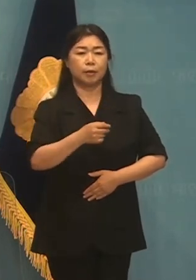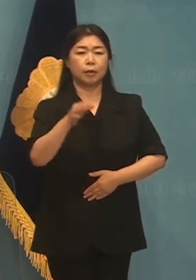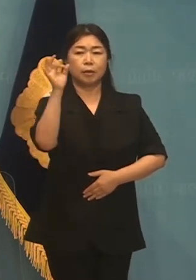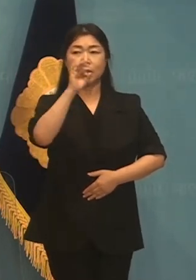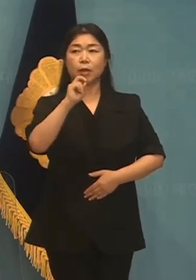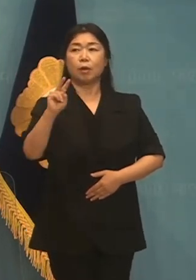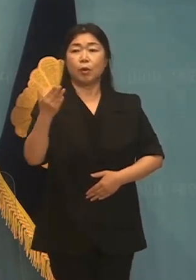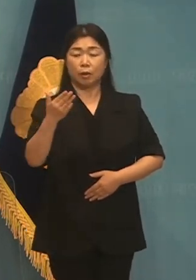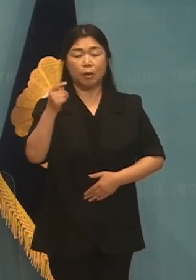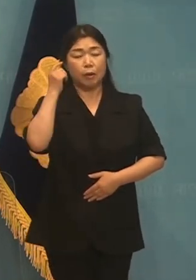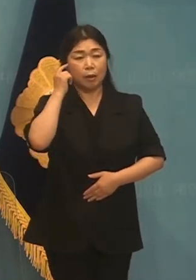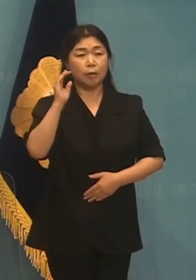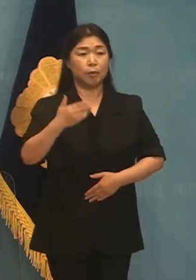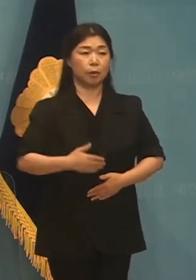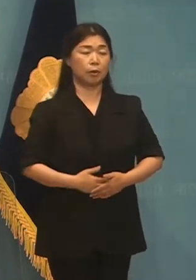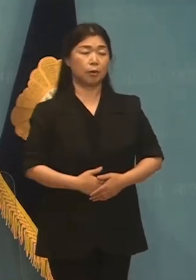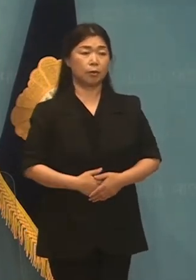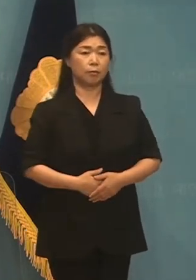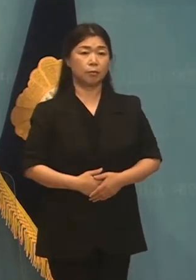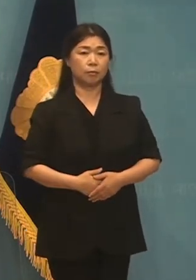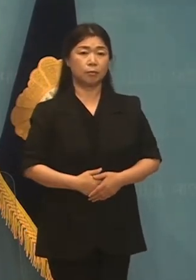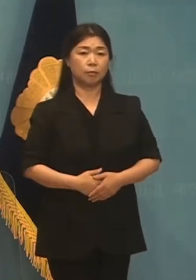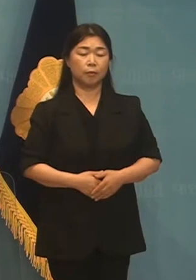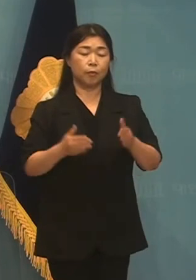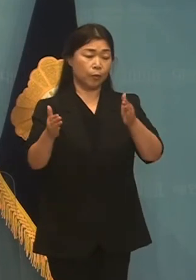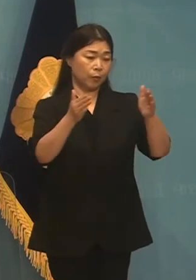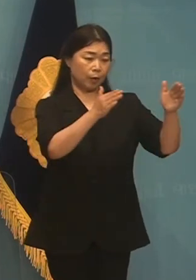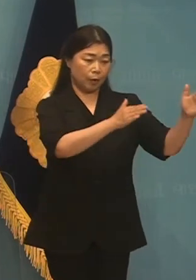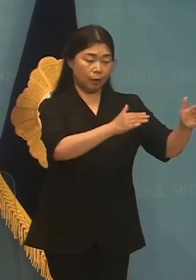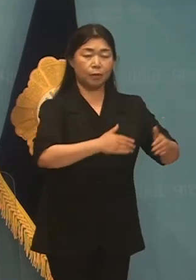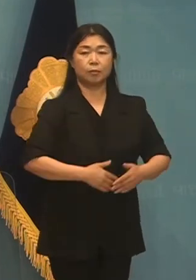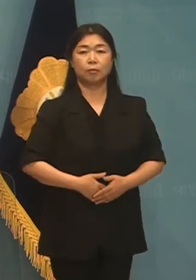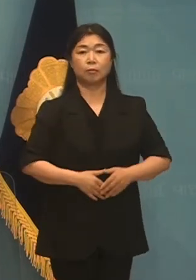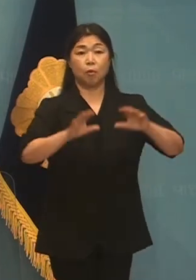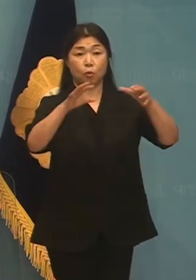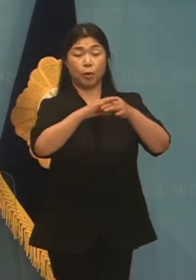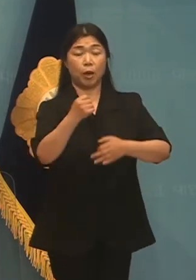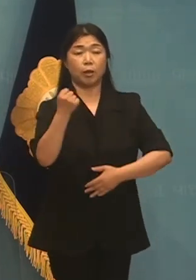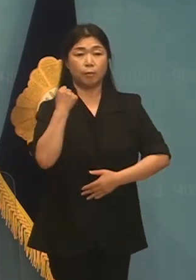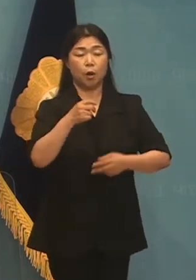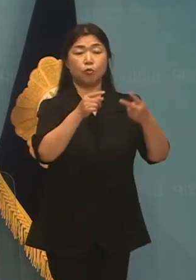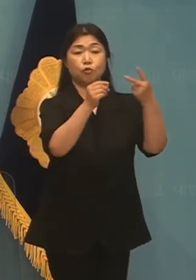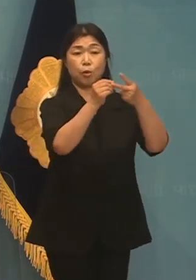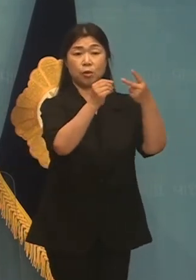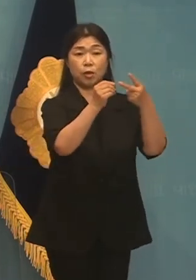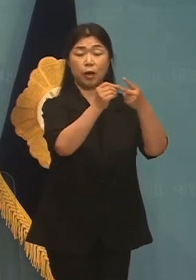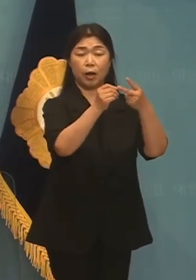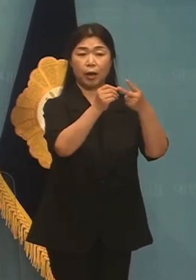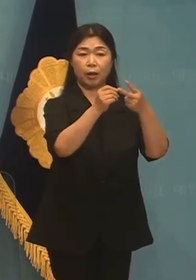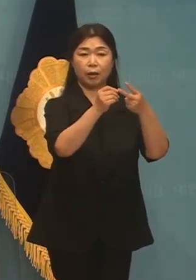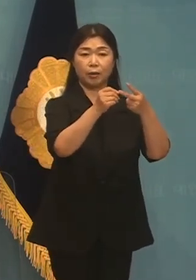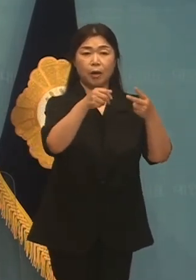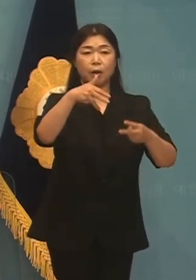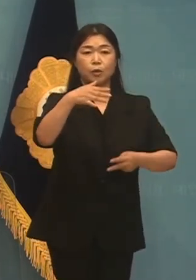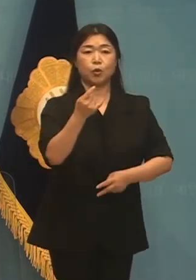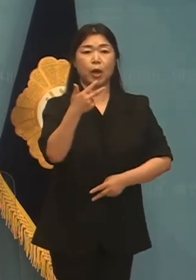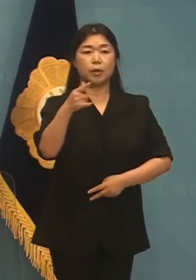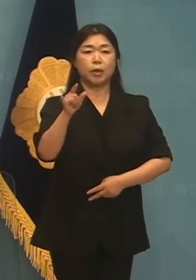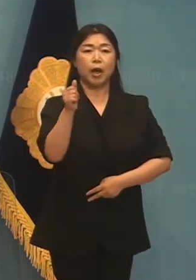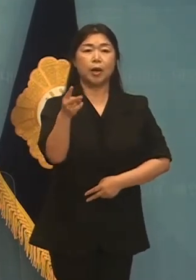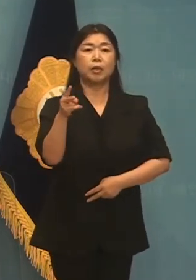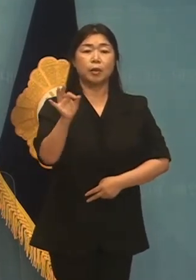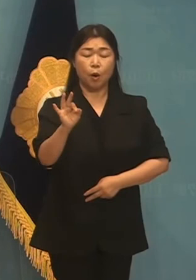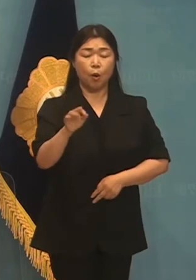채워져야 하는 것 아닙니까? 한편 국민의힘 두 번째 선두주자인 최재형